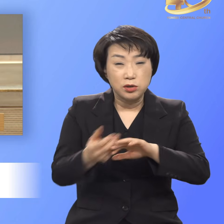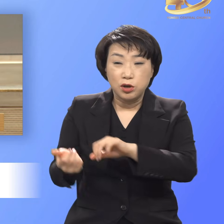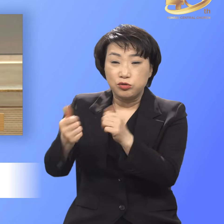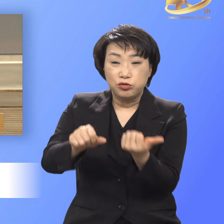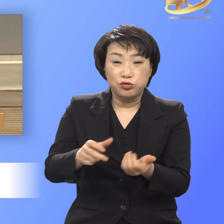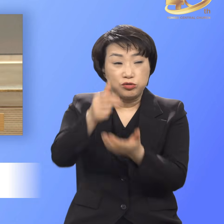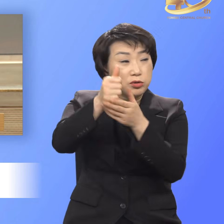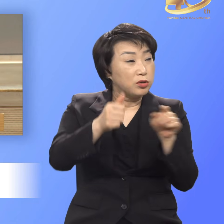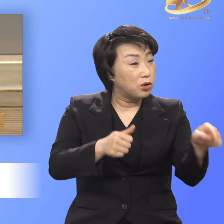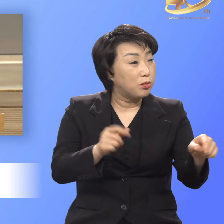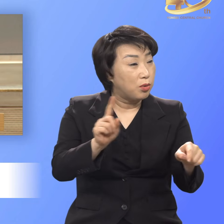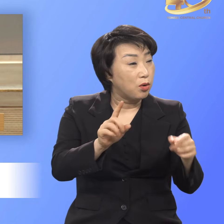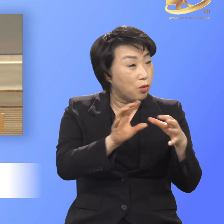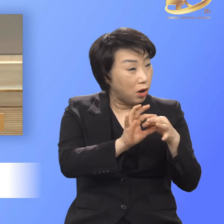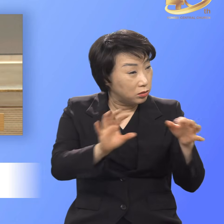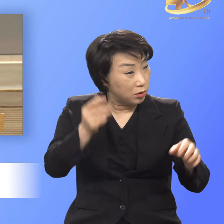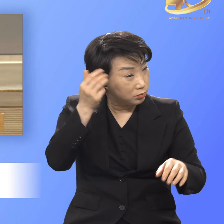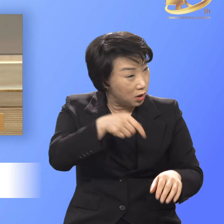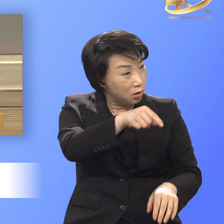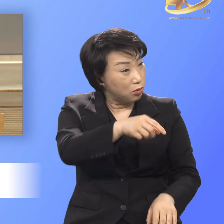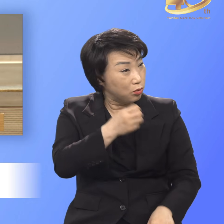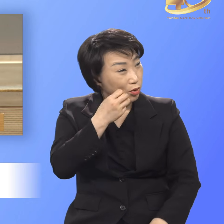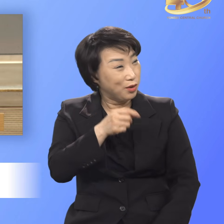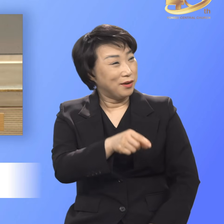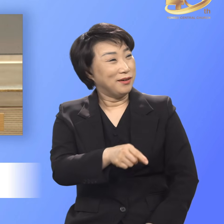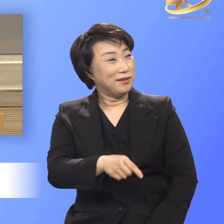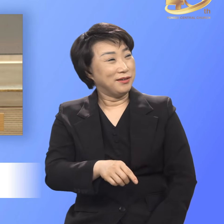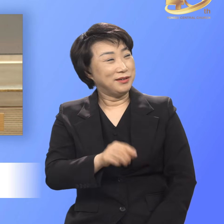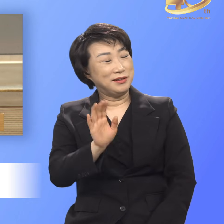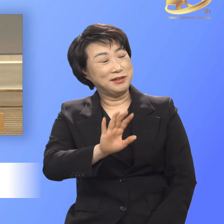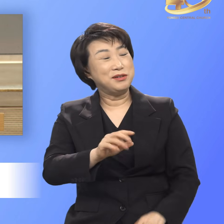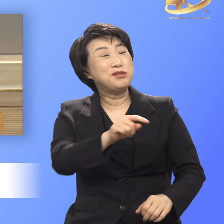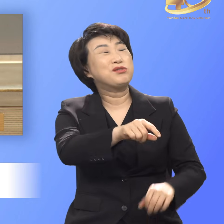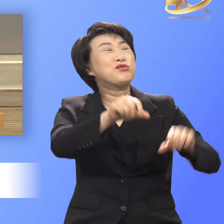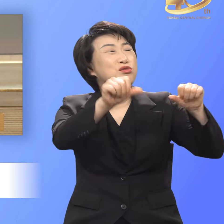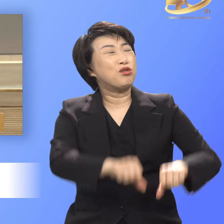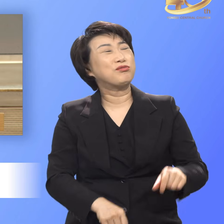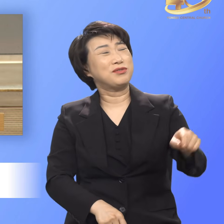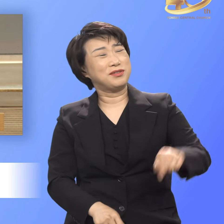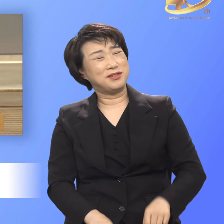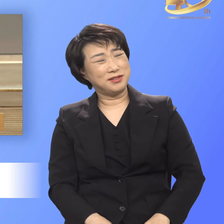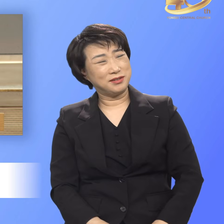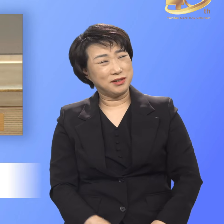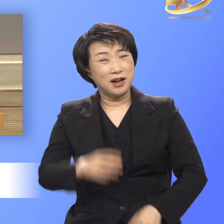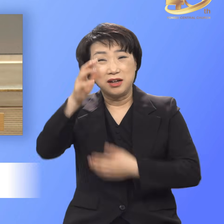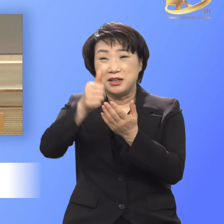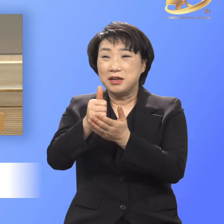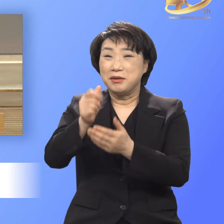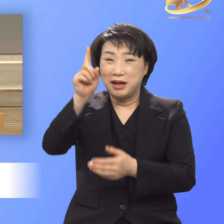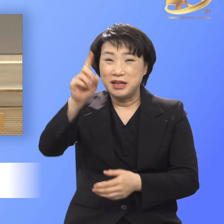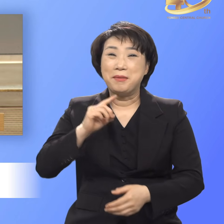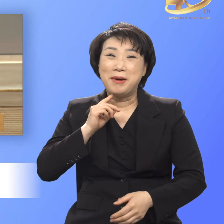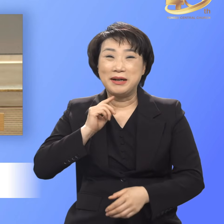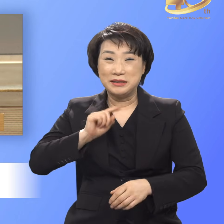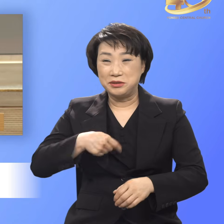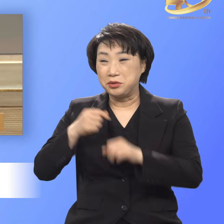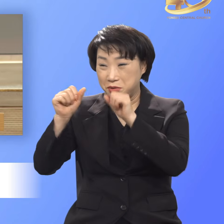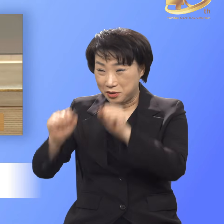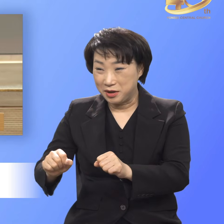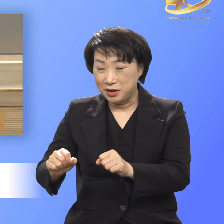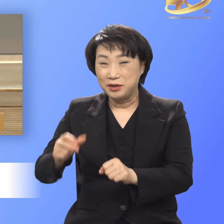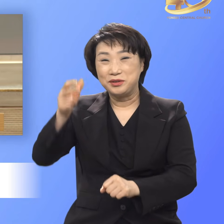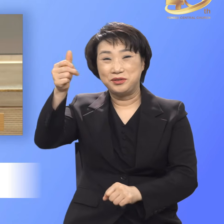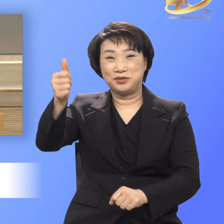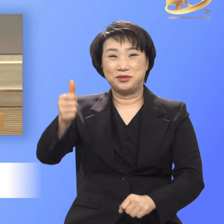죽으신 주님과 너와 아무 상관없는 사람이냐? 인주주의야 이거는. 하나님만이 스스로 혼자 계신